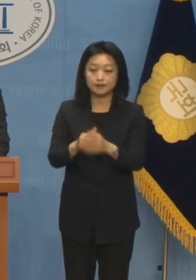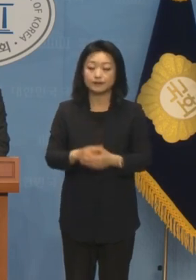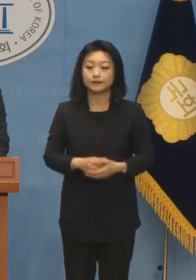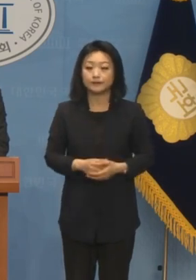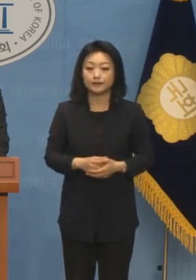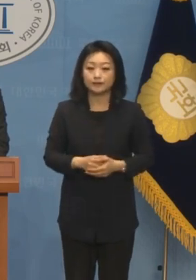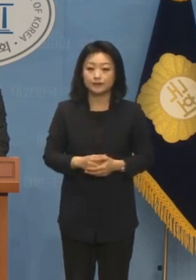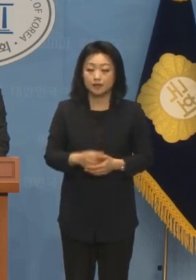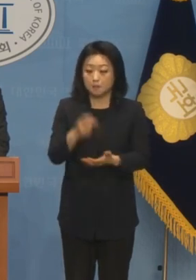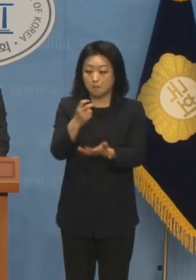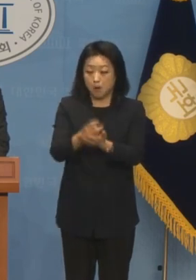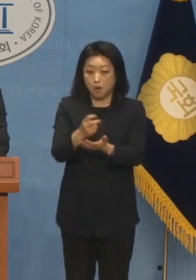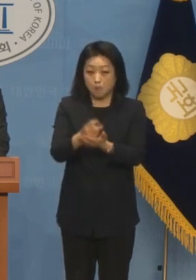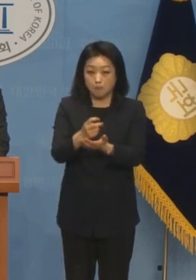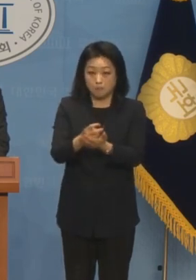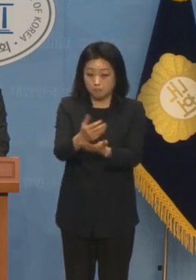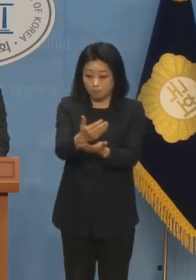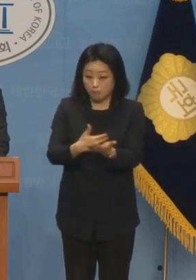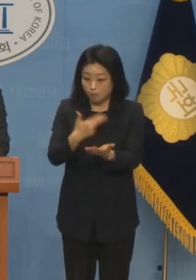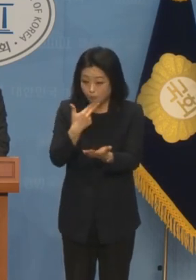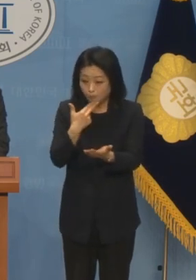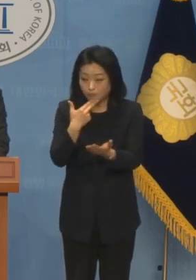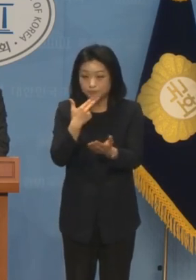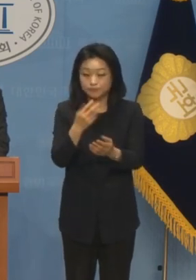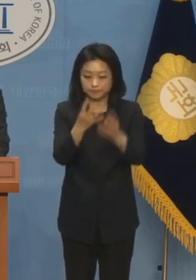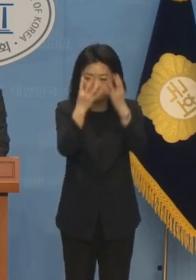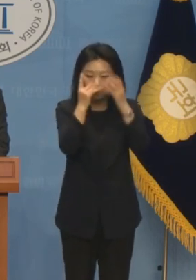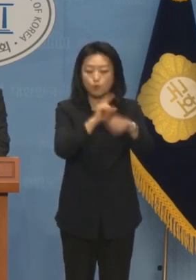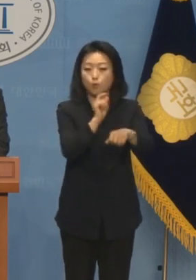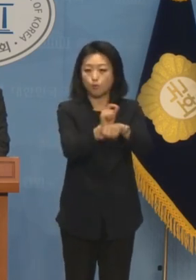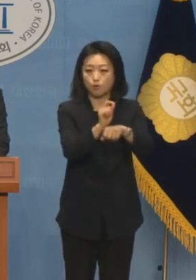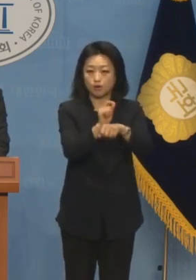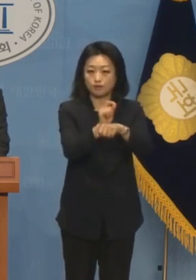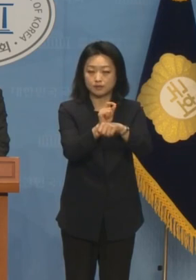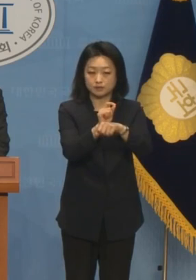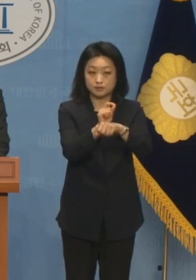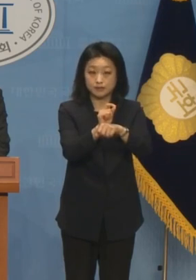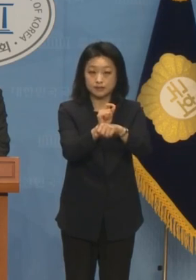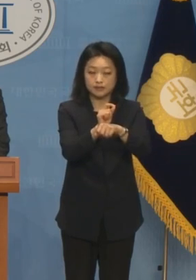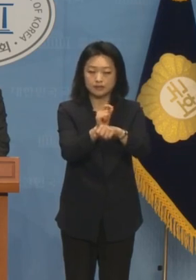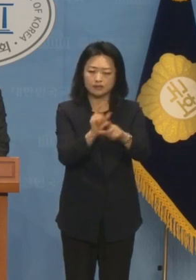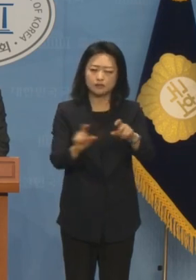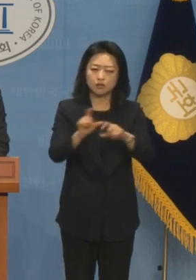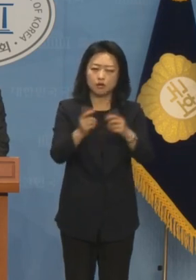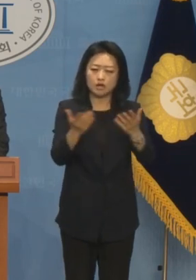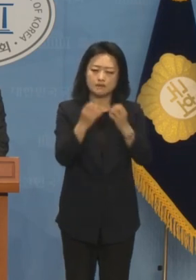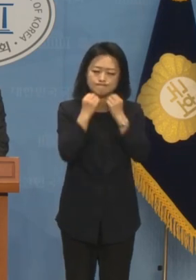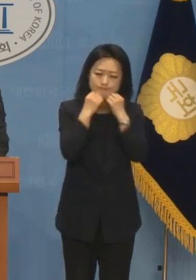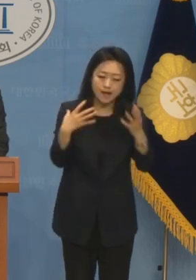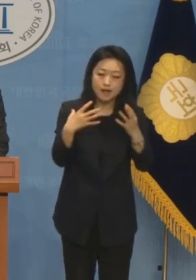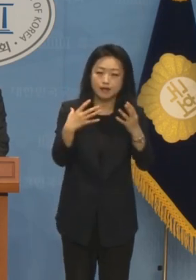법적 근거 없이 교정 공무원에게 행정 업무를 부과해 그들의 인권을 침해하기 때문입니다.